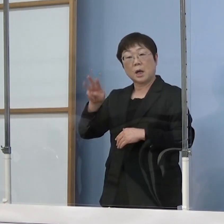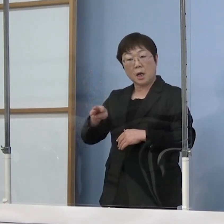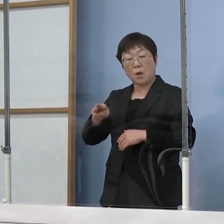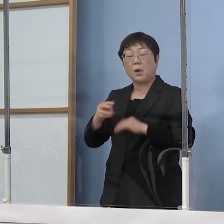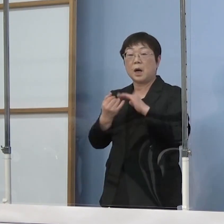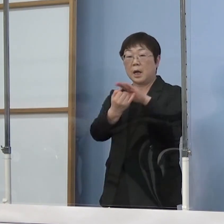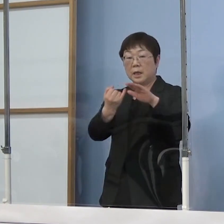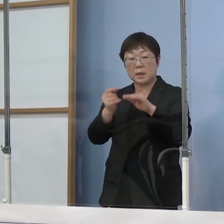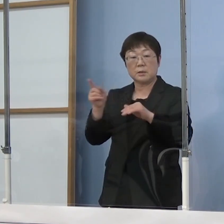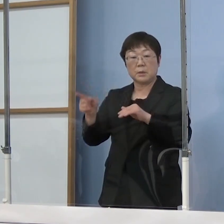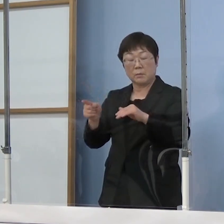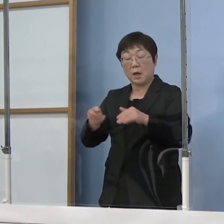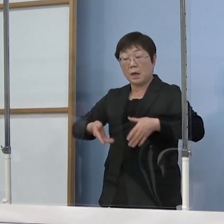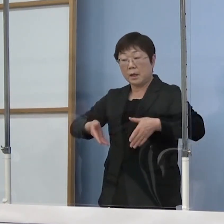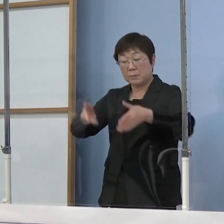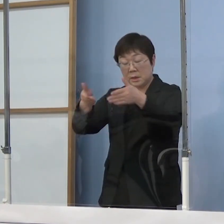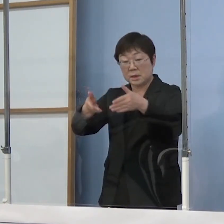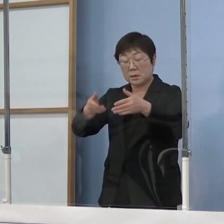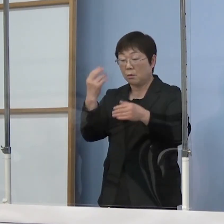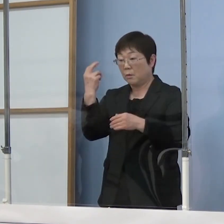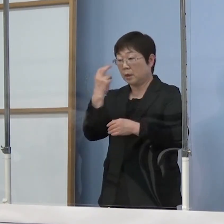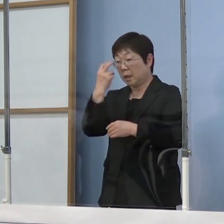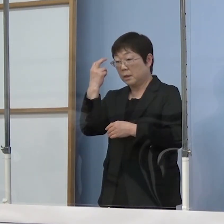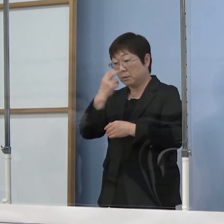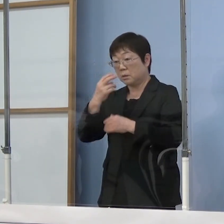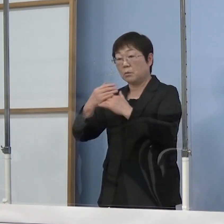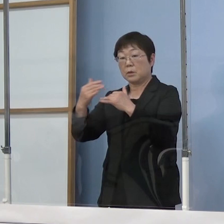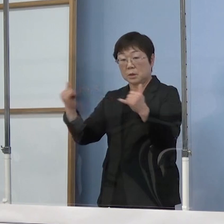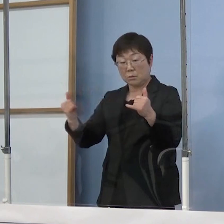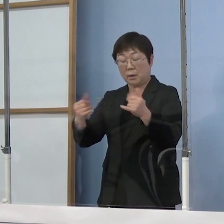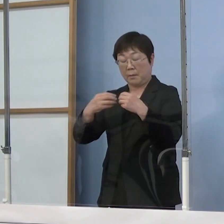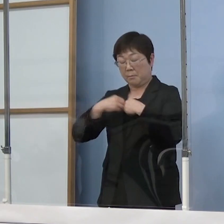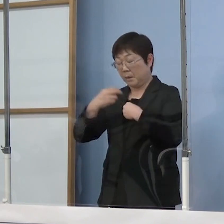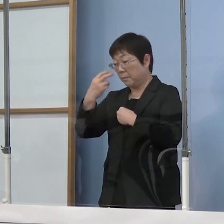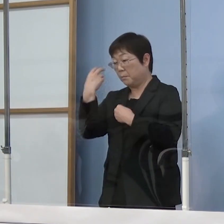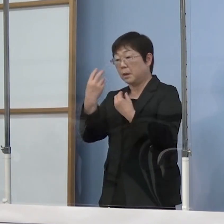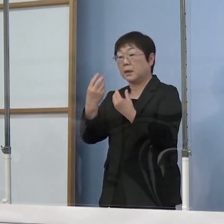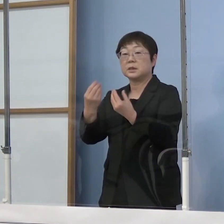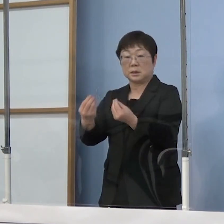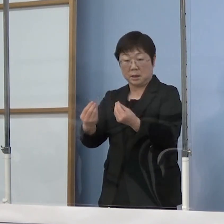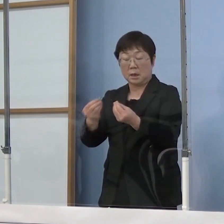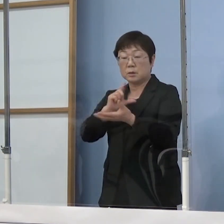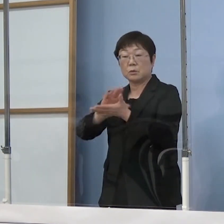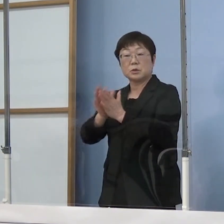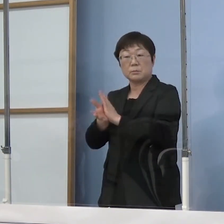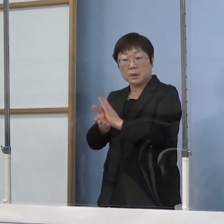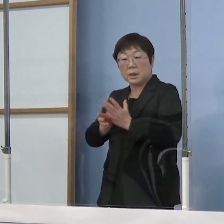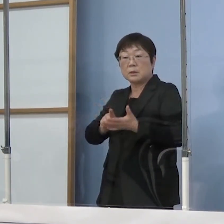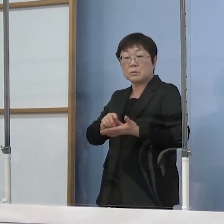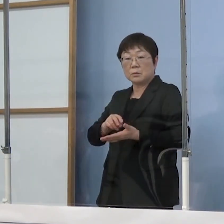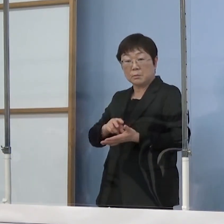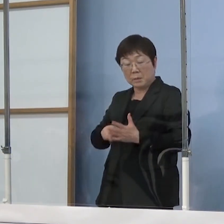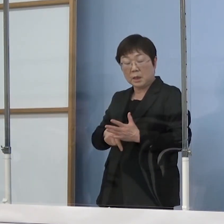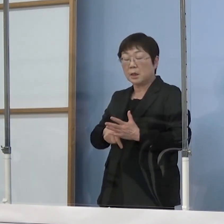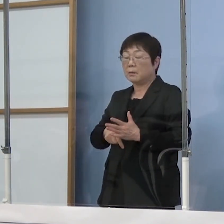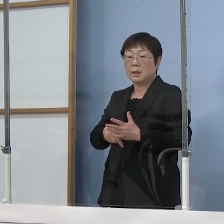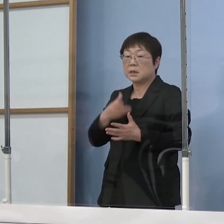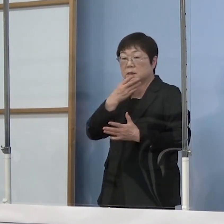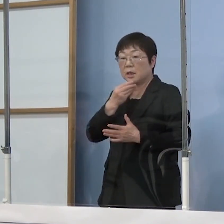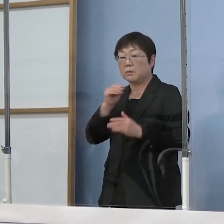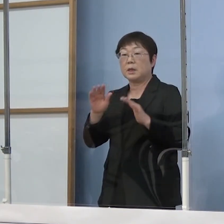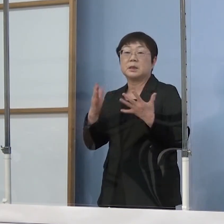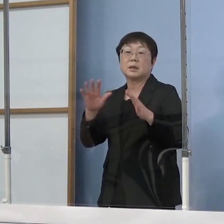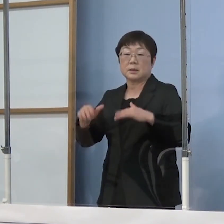愛媛県では沿道の警備の方から陽性者が出たと。しかし徳島の場合には幸運なことにまあそれが出なか